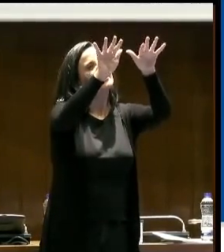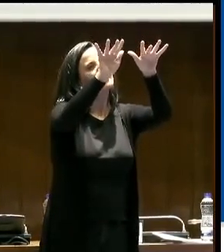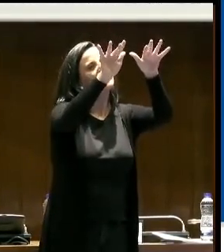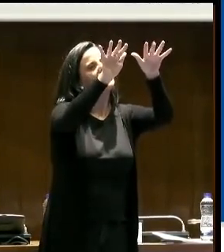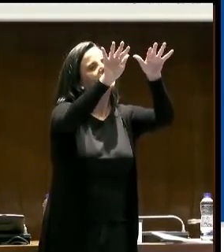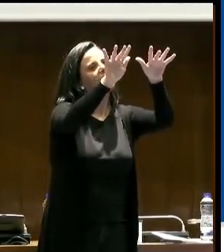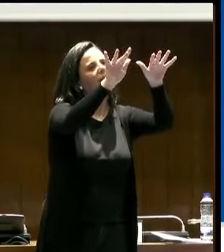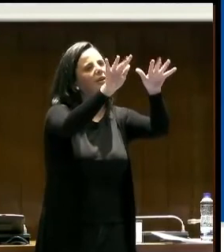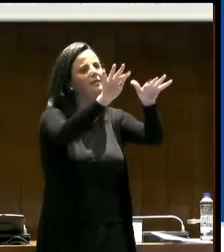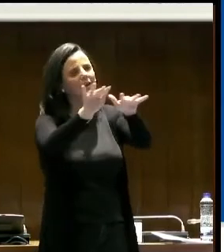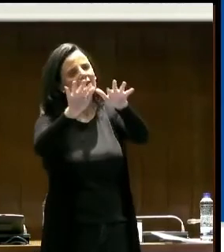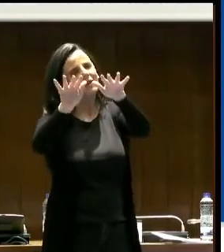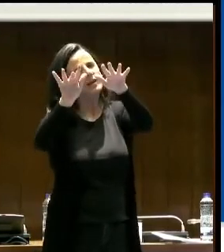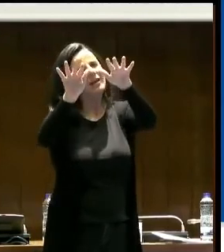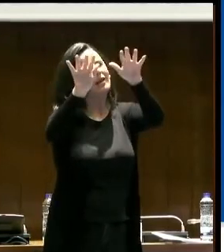nieve